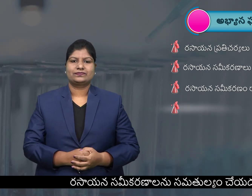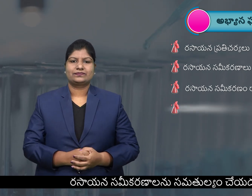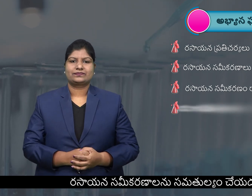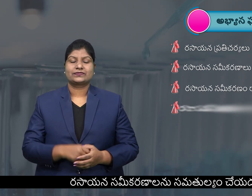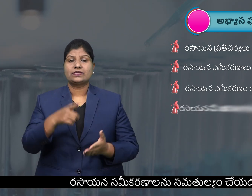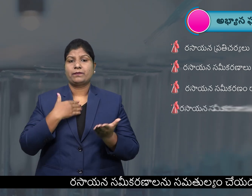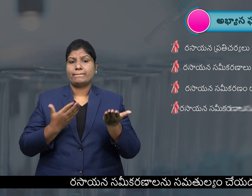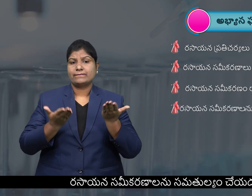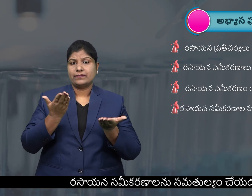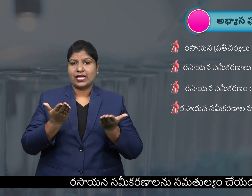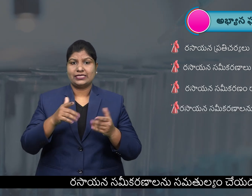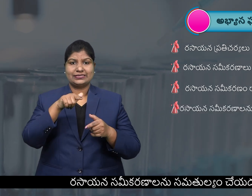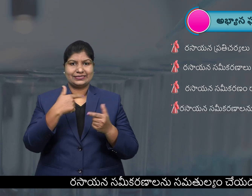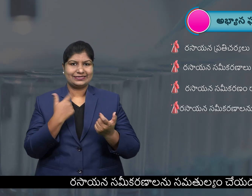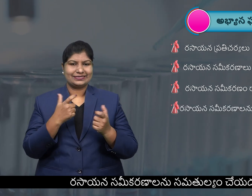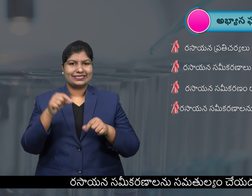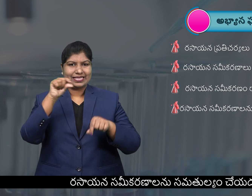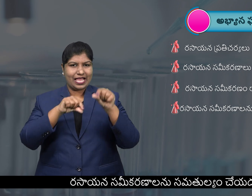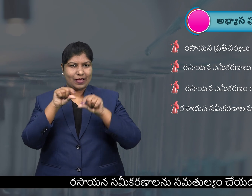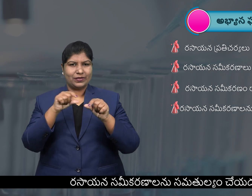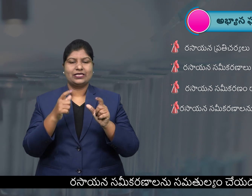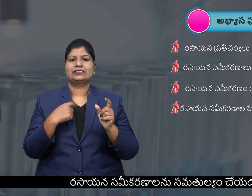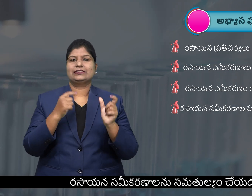రసాయన సమీకరణాలను సమతుల్యం చేయడం.